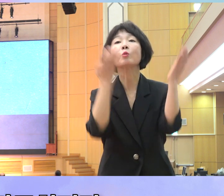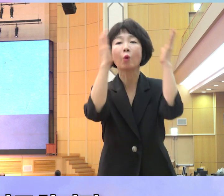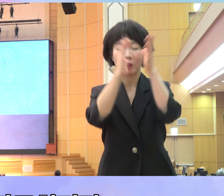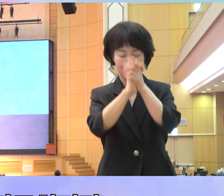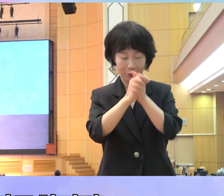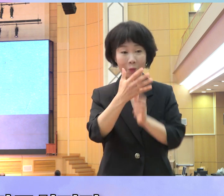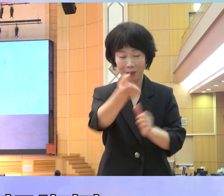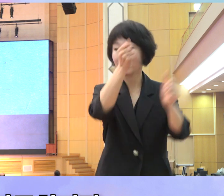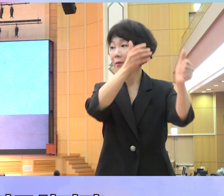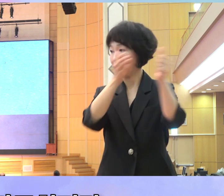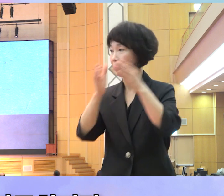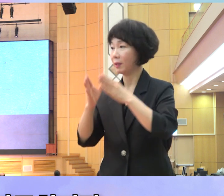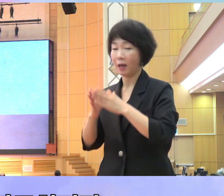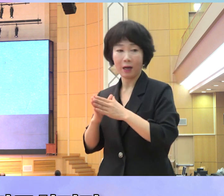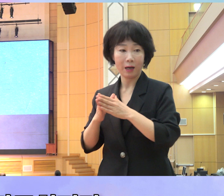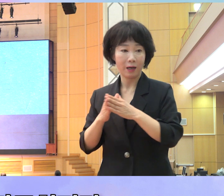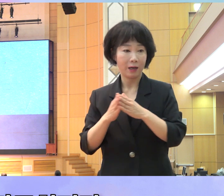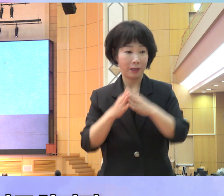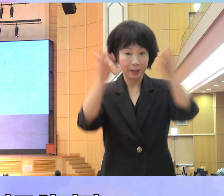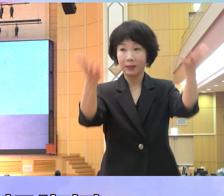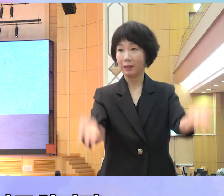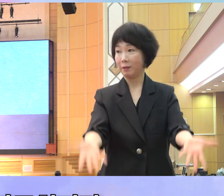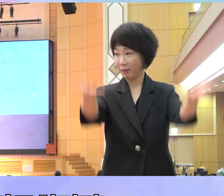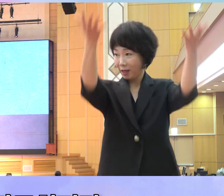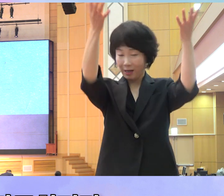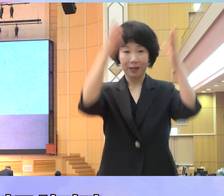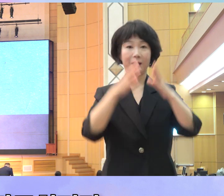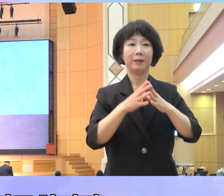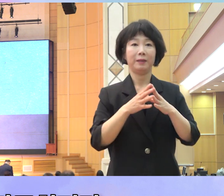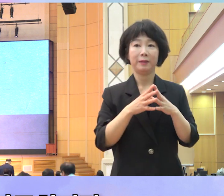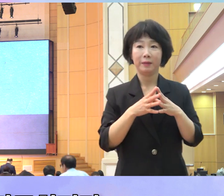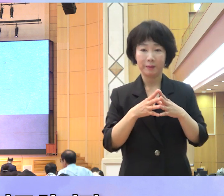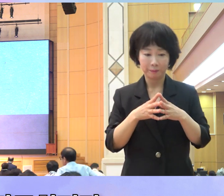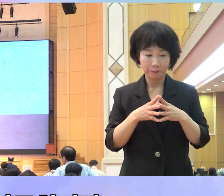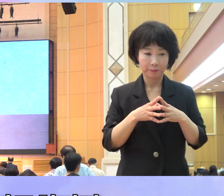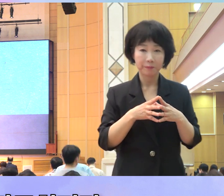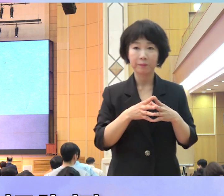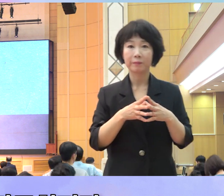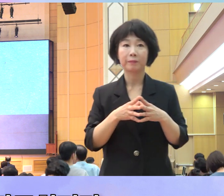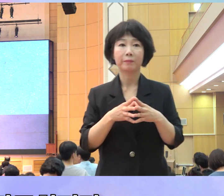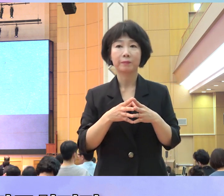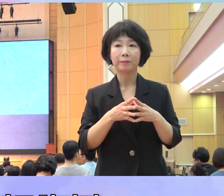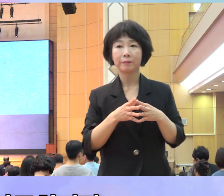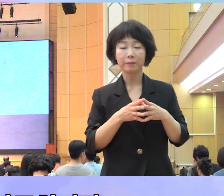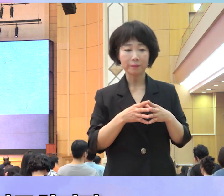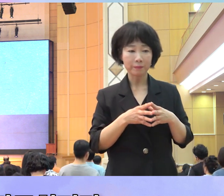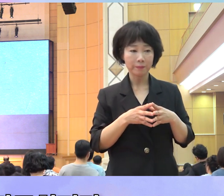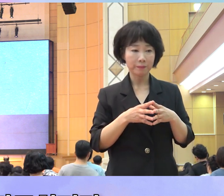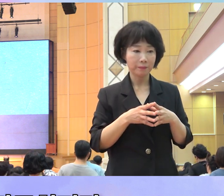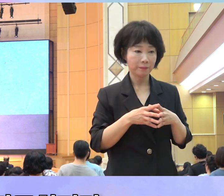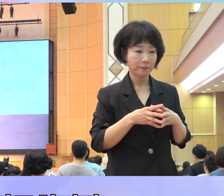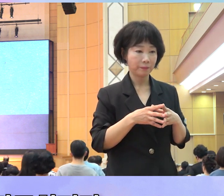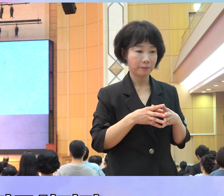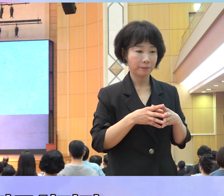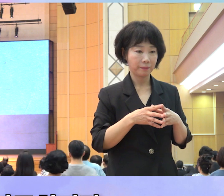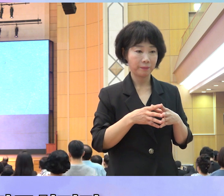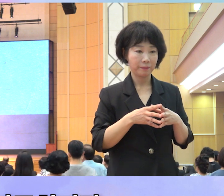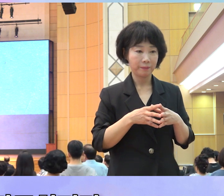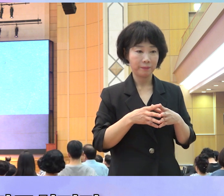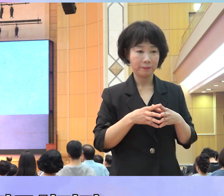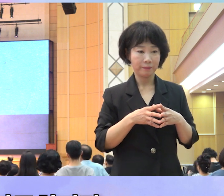환영에 참석하시길 바라겠습니다. 우리 다 같이 일어나시기 바라겠습니다. 다 같이 일어나셔서 우리 옆에 있는